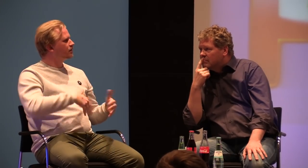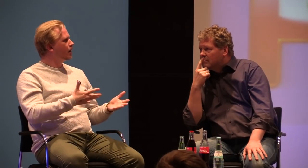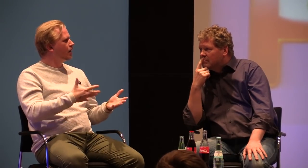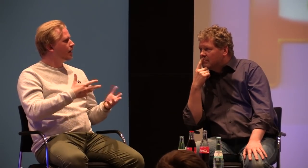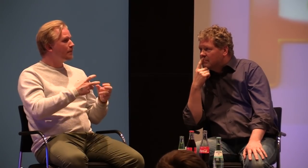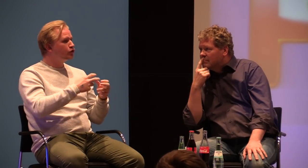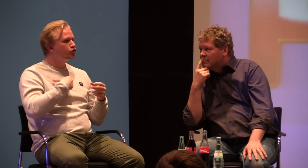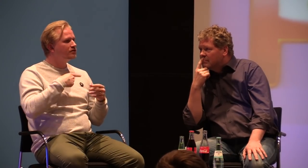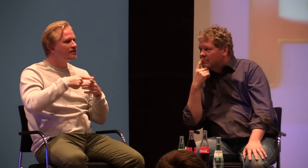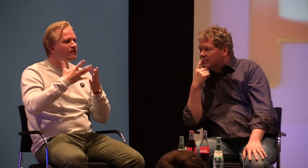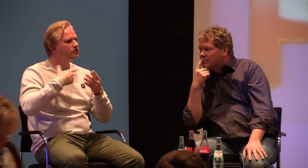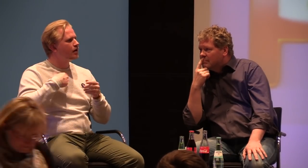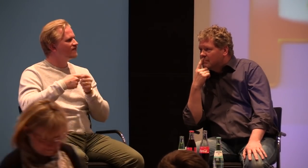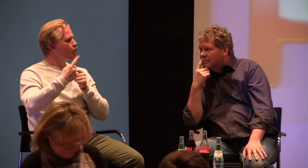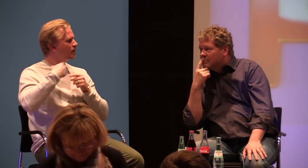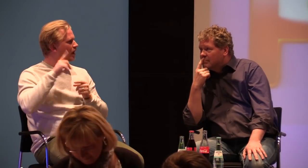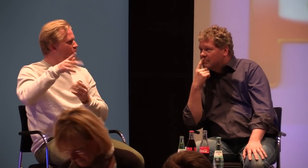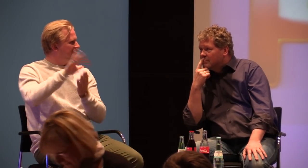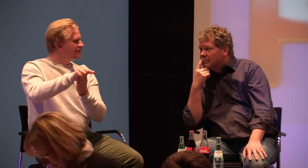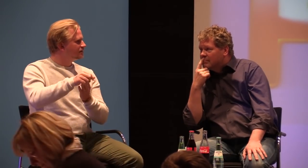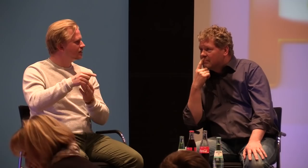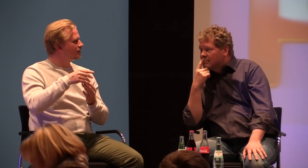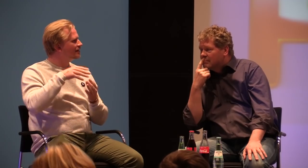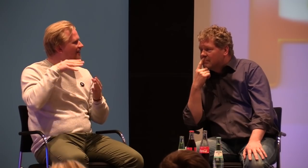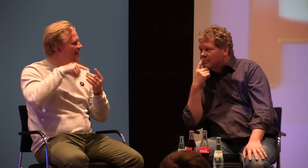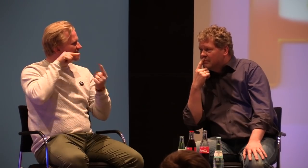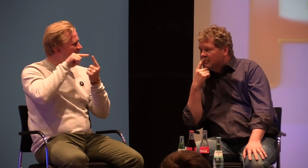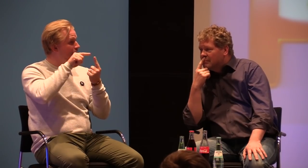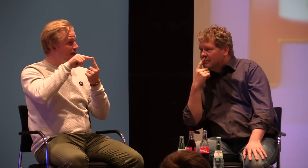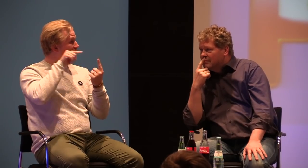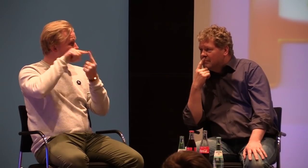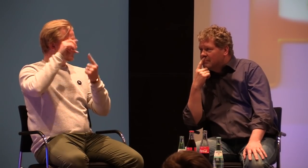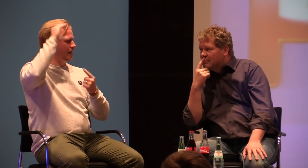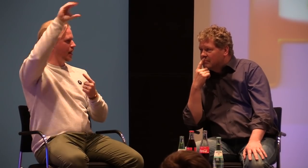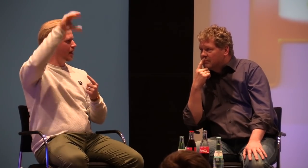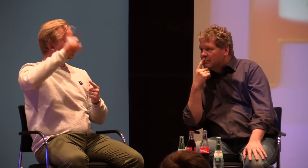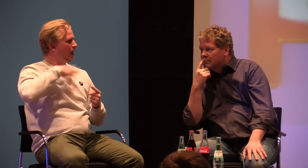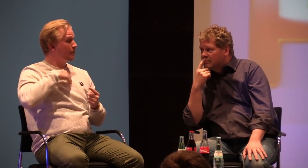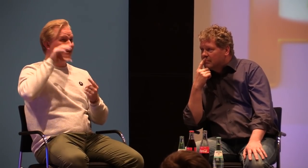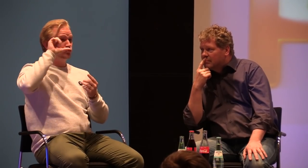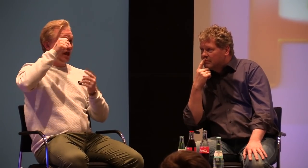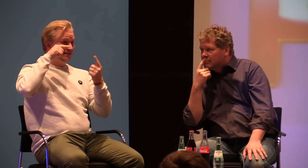So wie Kevin gerade sagte, die Jugend ja, spielt PlayStation. Ich sag mal, es ist halt ein